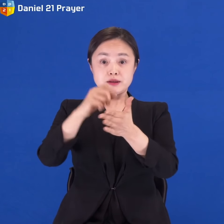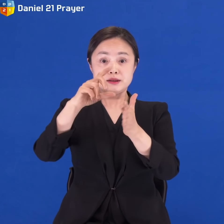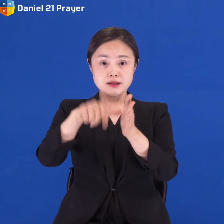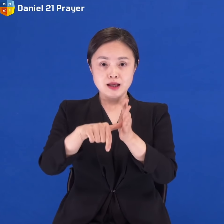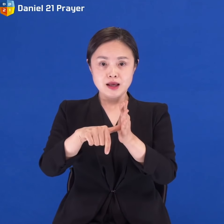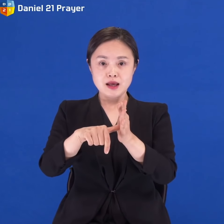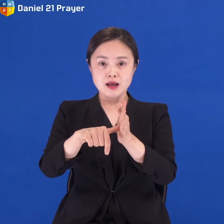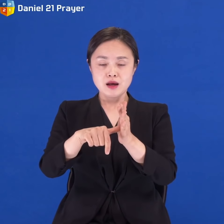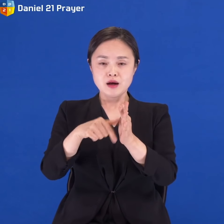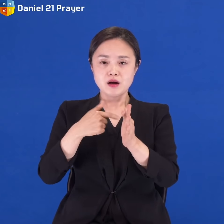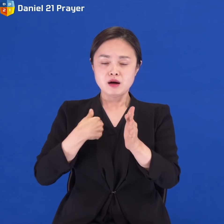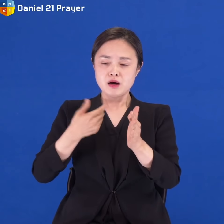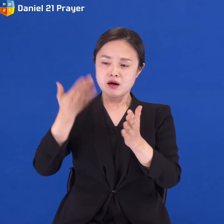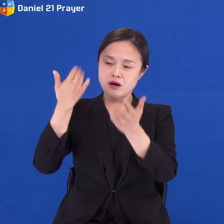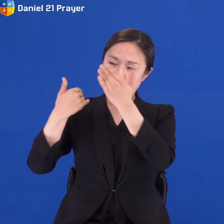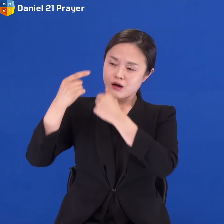것으로